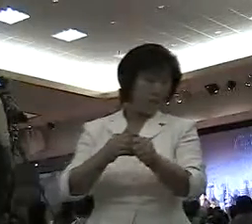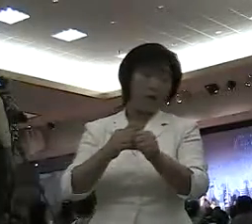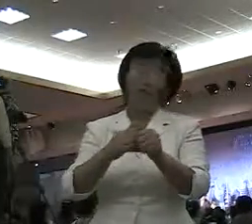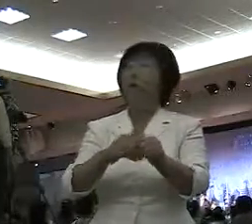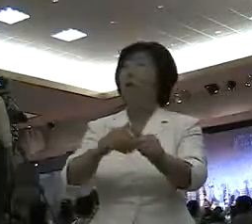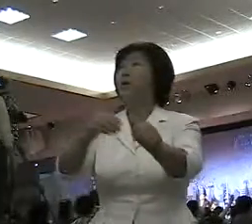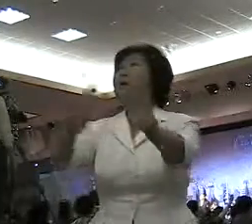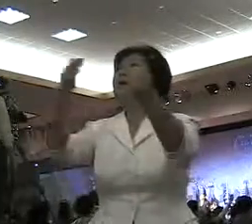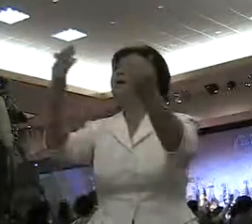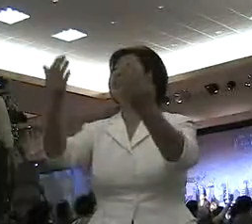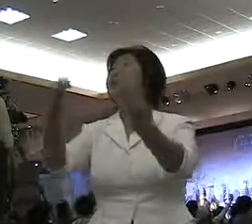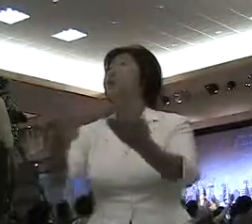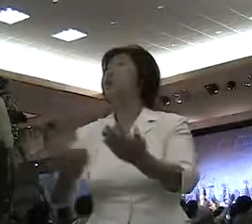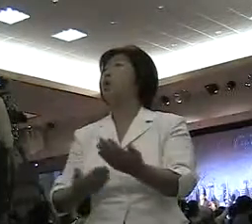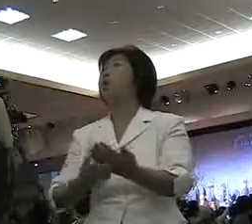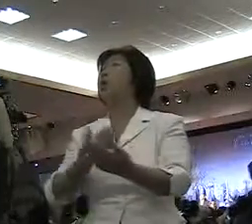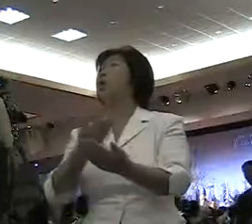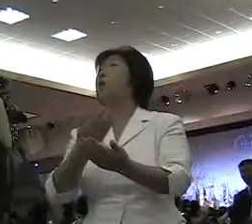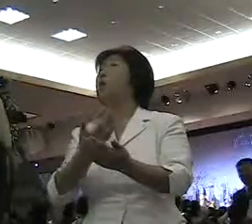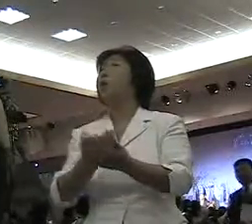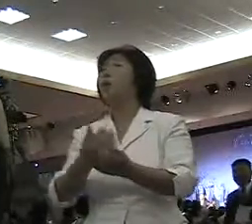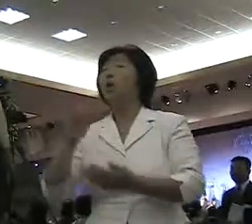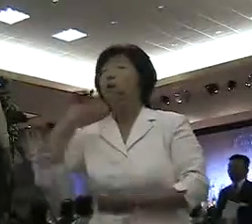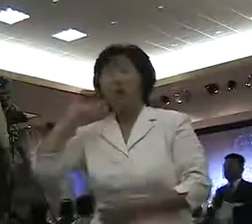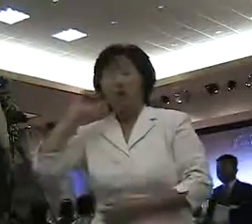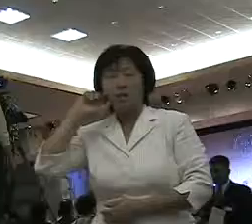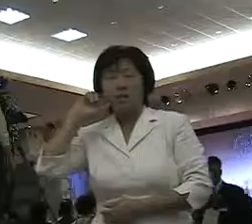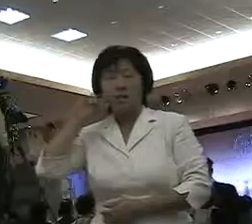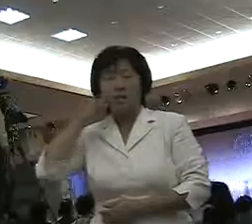주님을 보내소서.